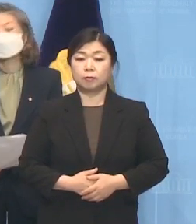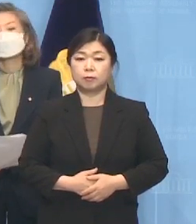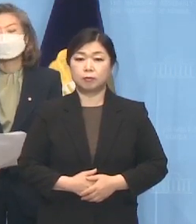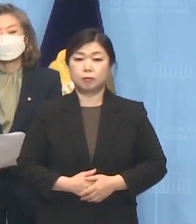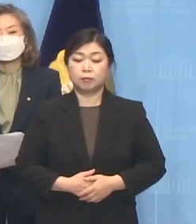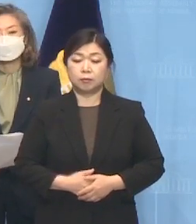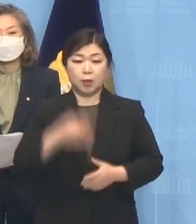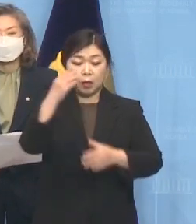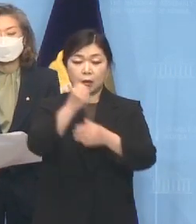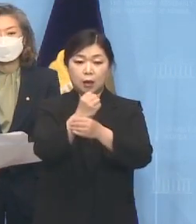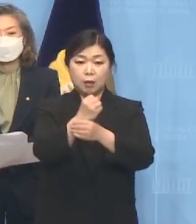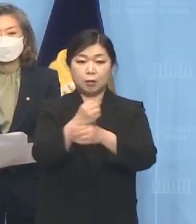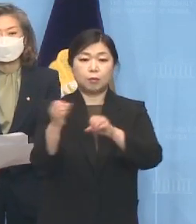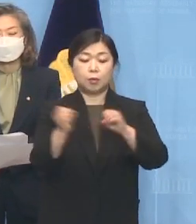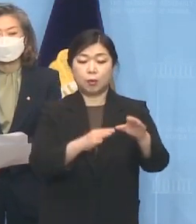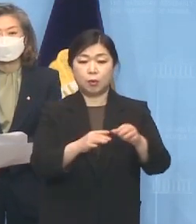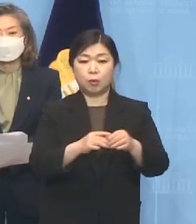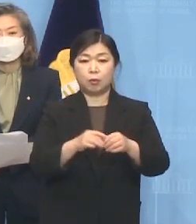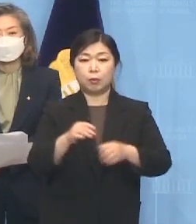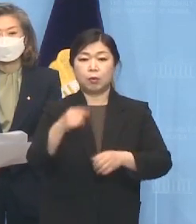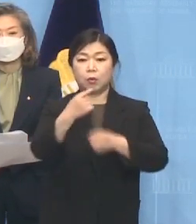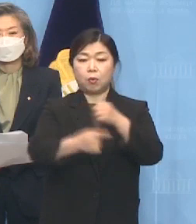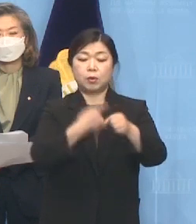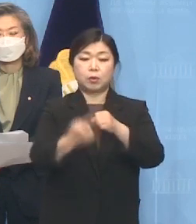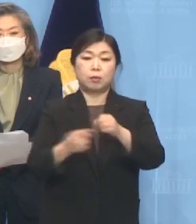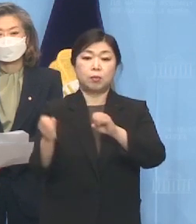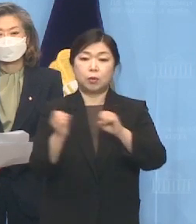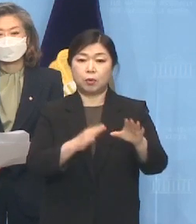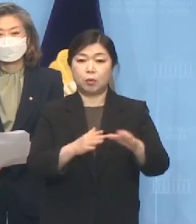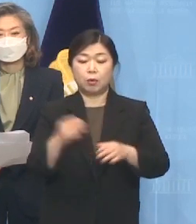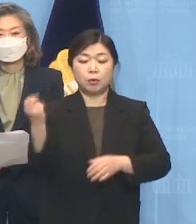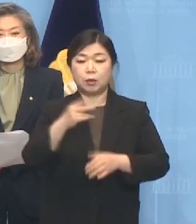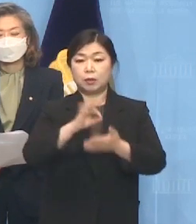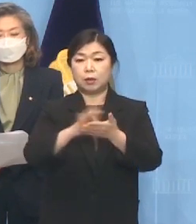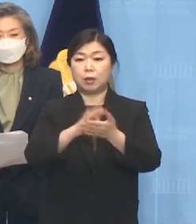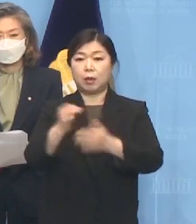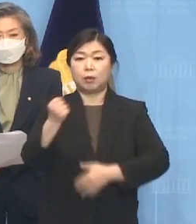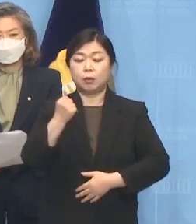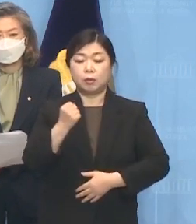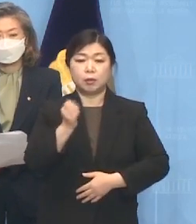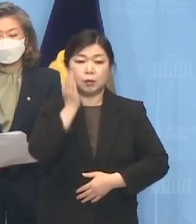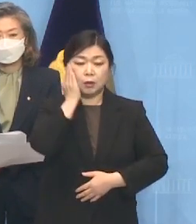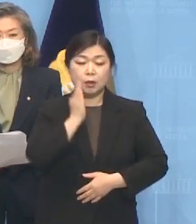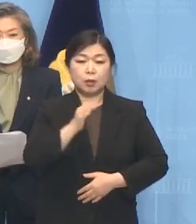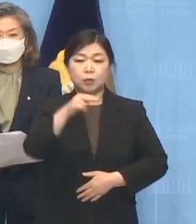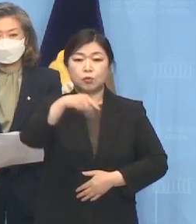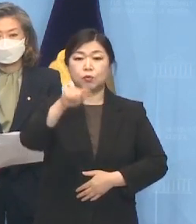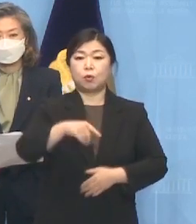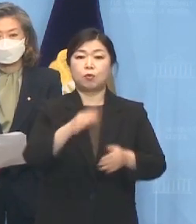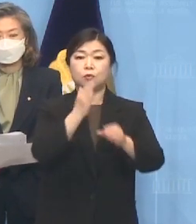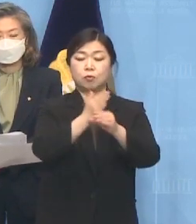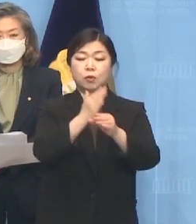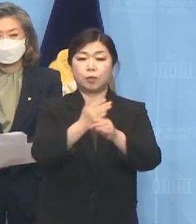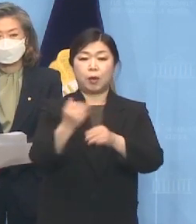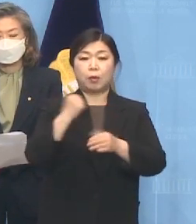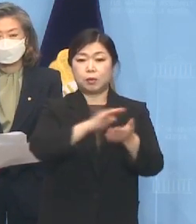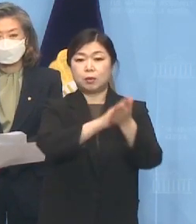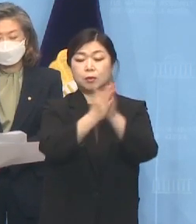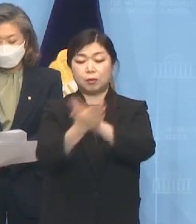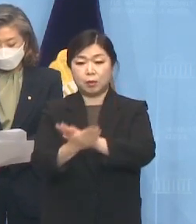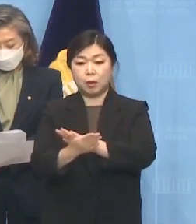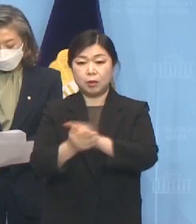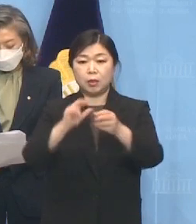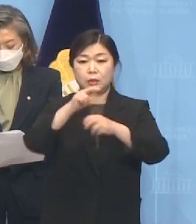탈 4탄 탈 원전 재생 에너지 그린 수소 중심의 에너지 전환 은 이제 지구